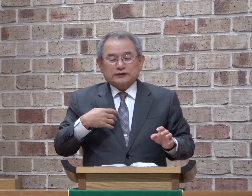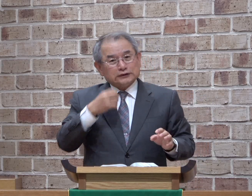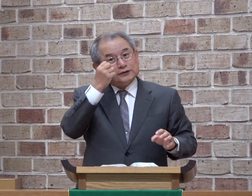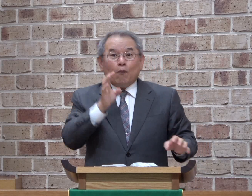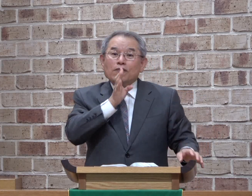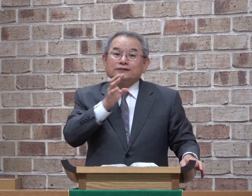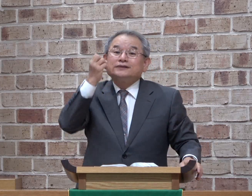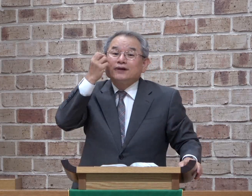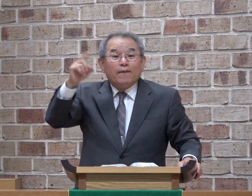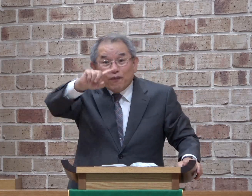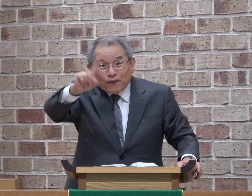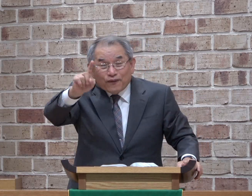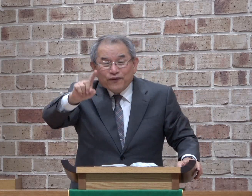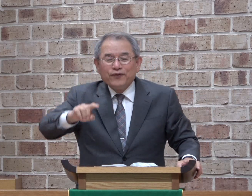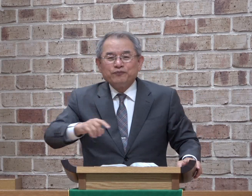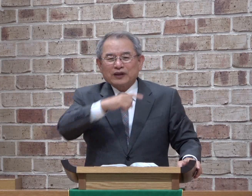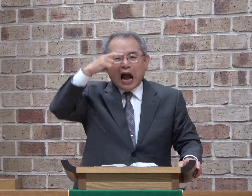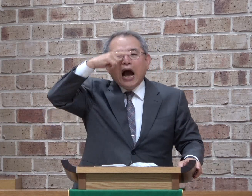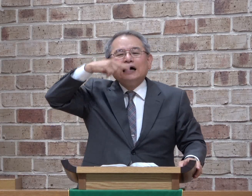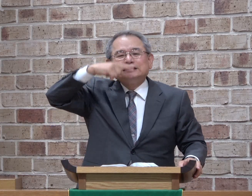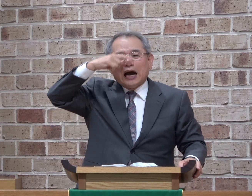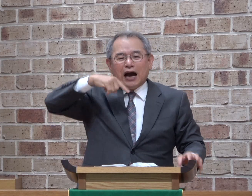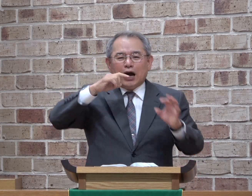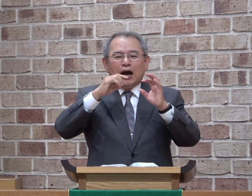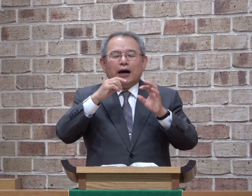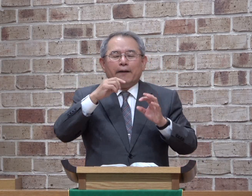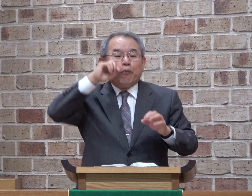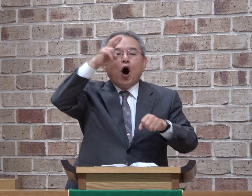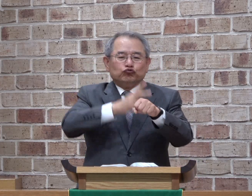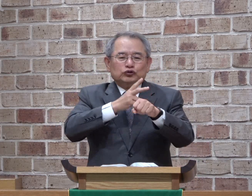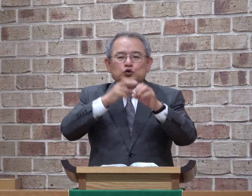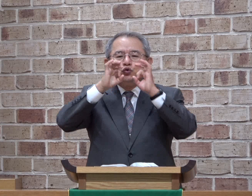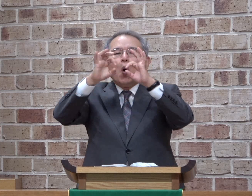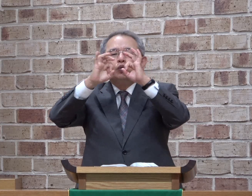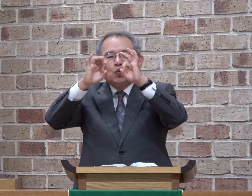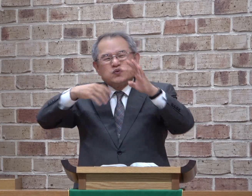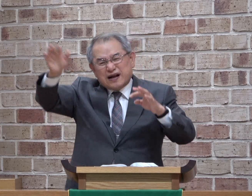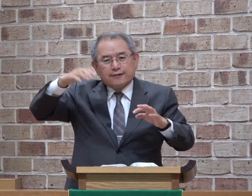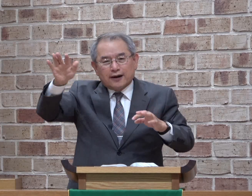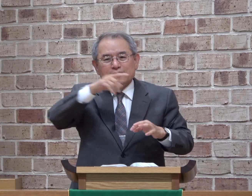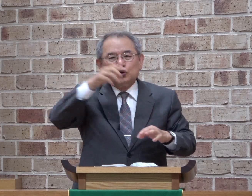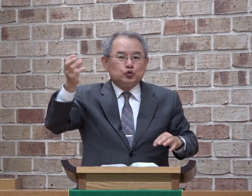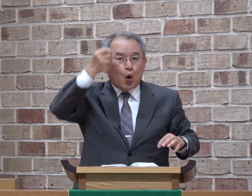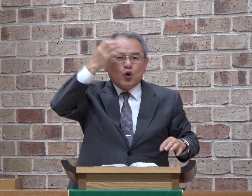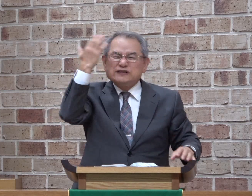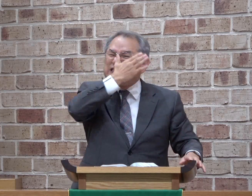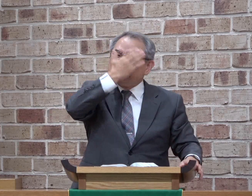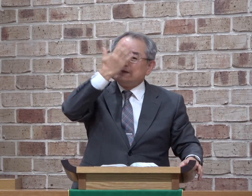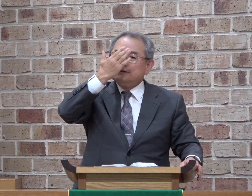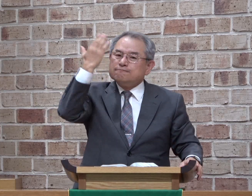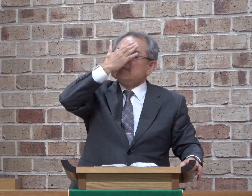하나님께서 제가 전에 이상한 경험을 했습니다. 바울이 선교하러 아시아로 갈 동안